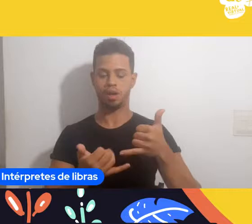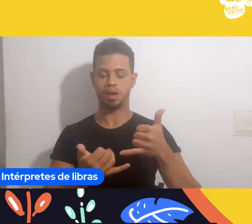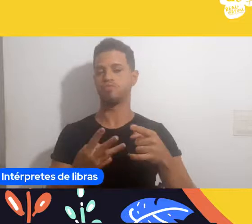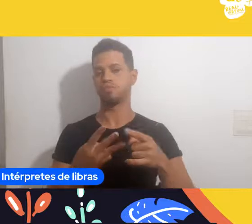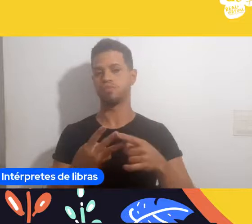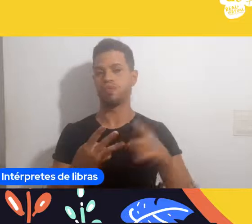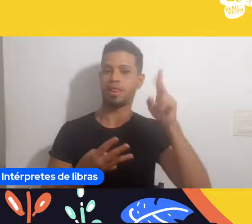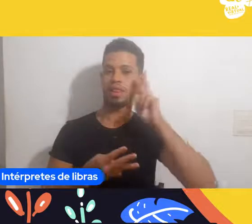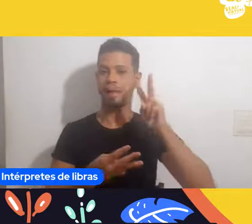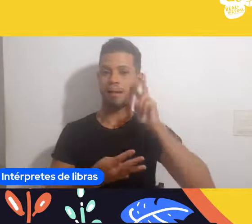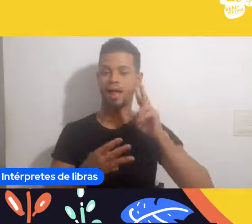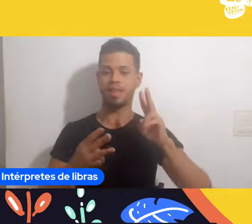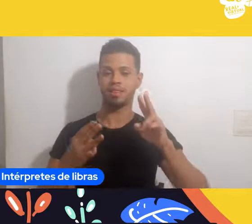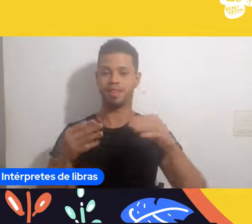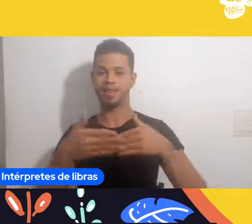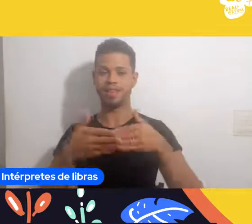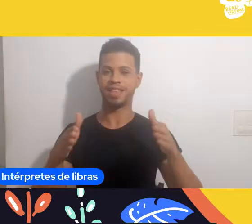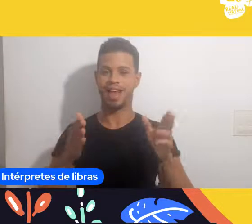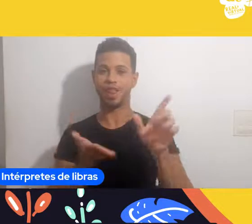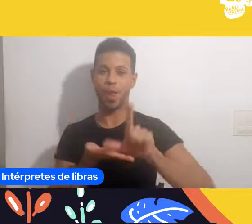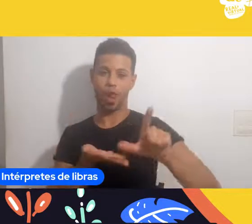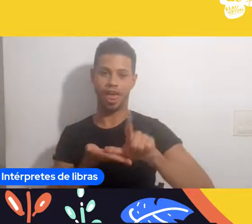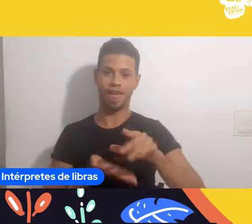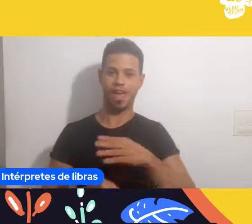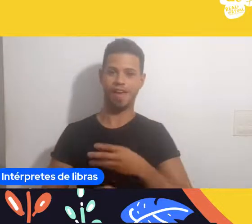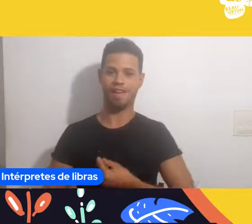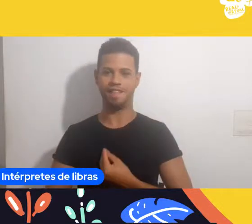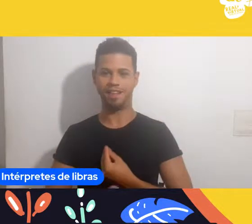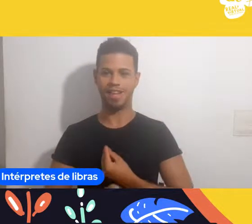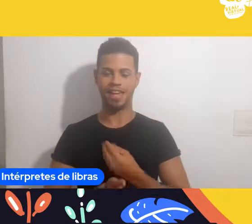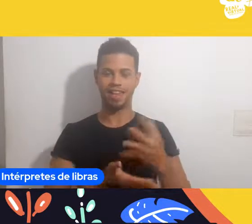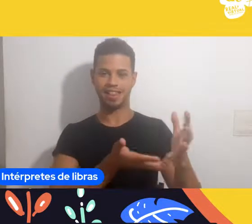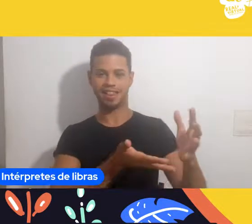caixas de papelão do livro que você traz,